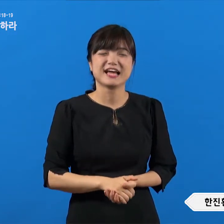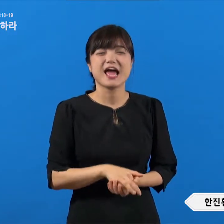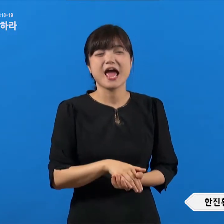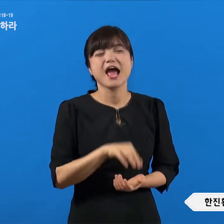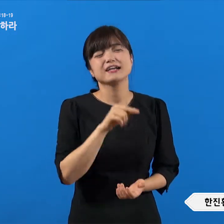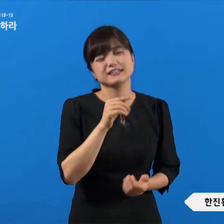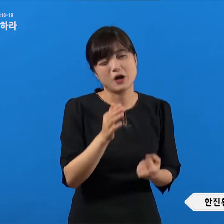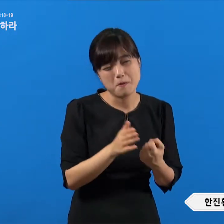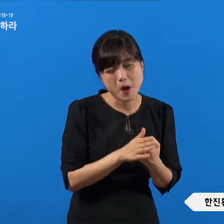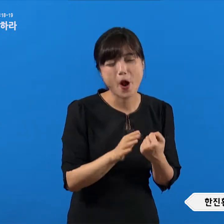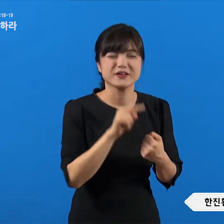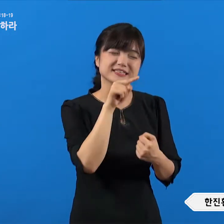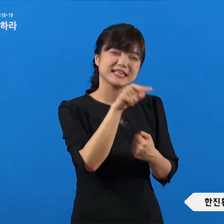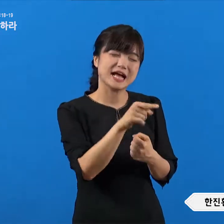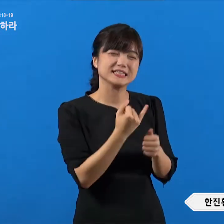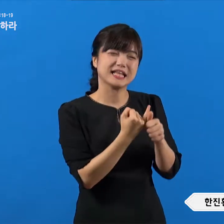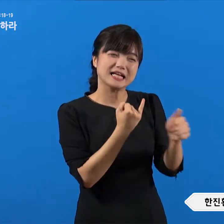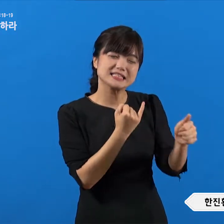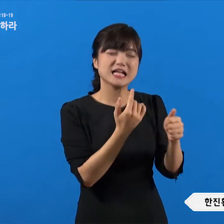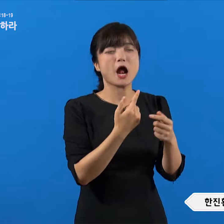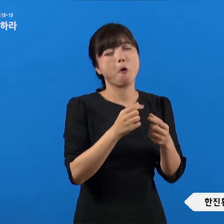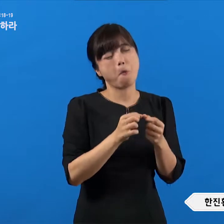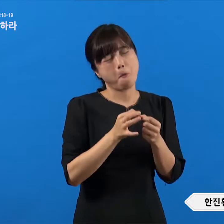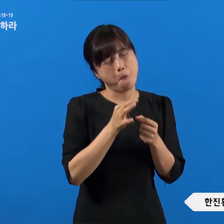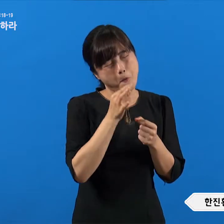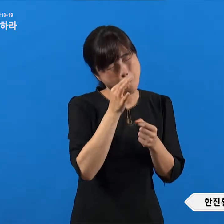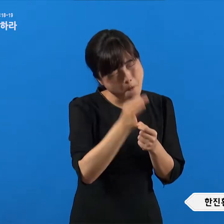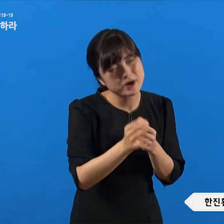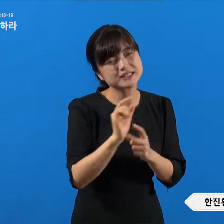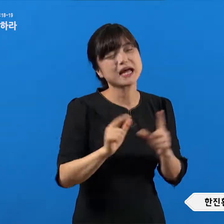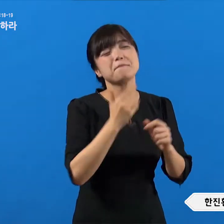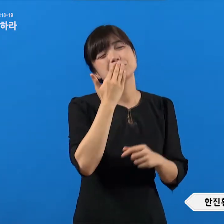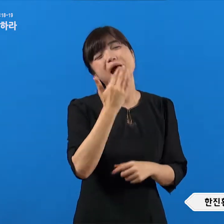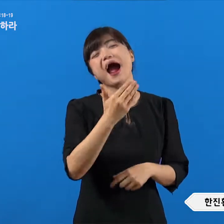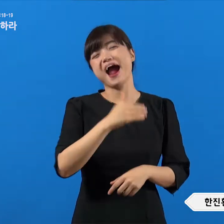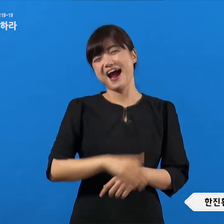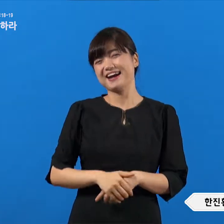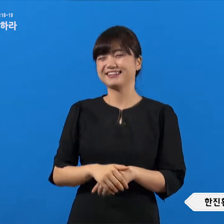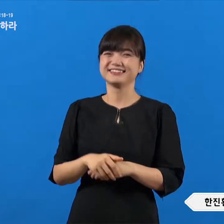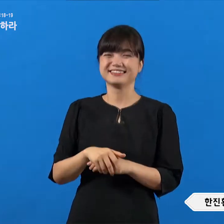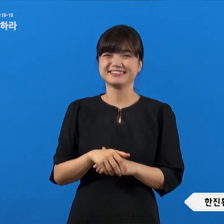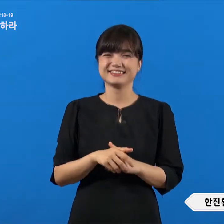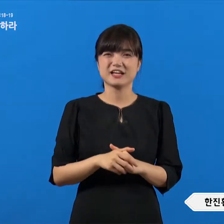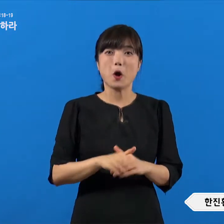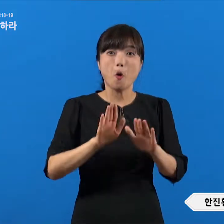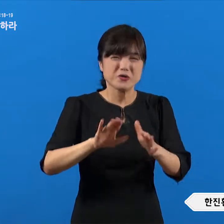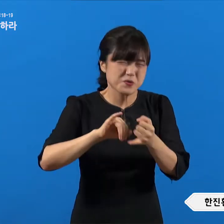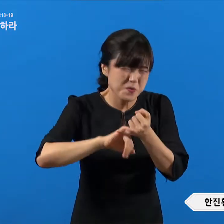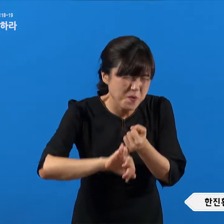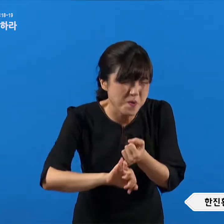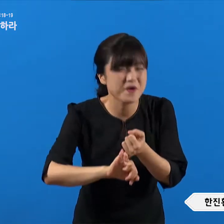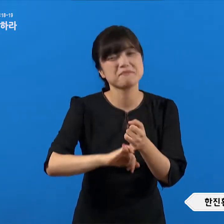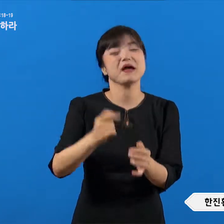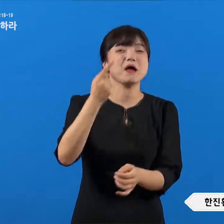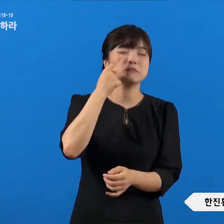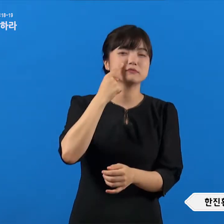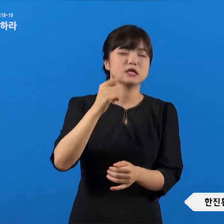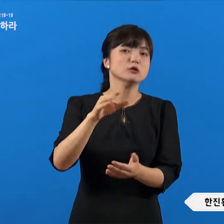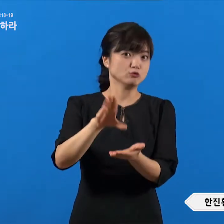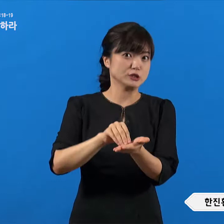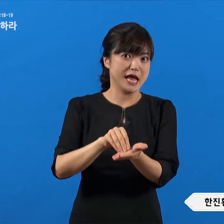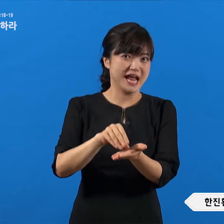그래야 당신하고 오래오래 같이 살 수 있잖아요. 자, 그게 답입니다. 자, 오늘 꼭 한번 돌아가서 하십시오.